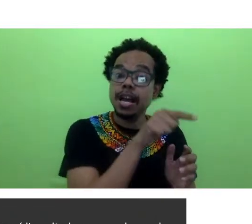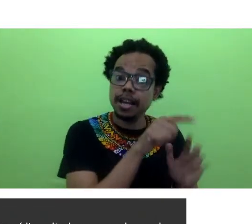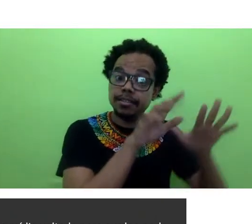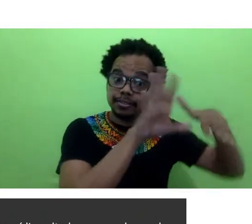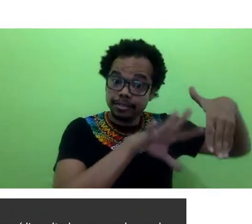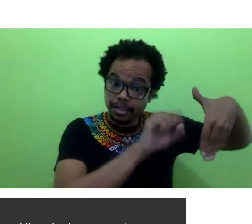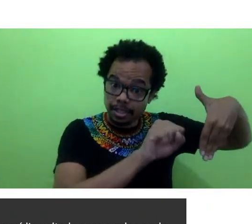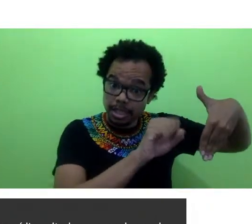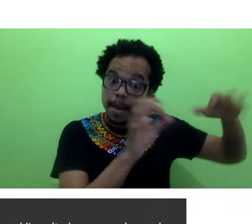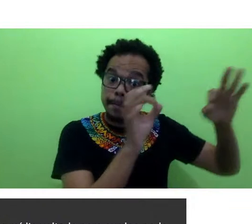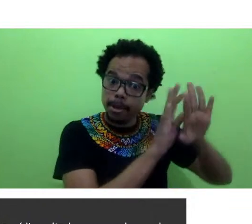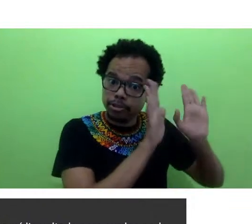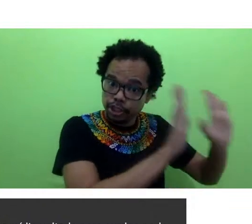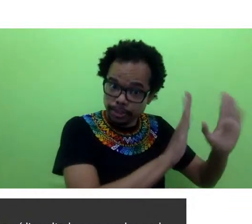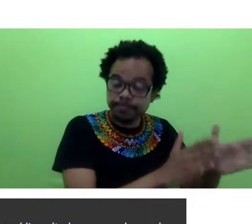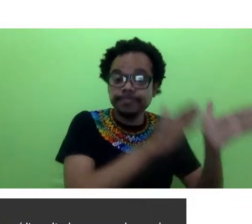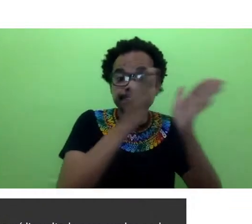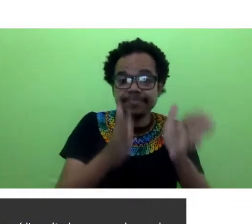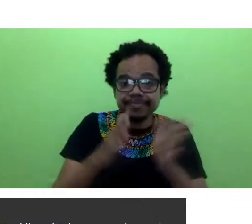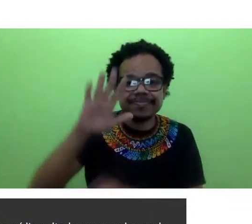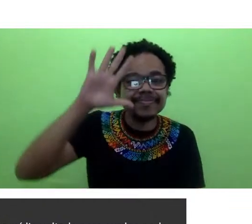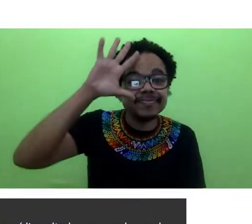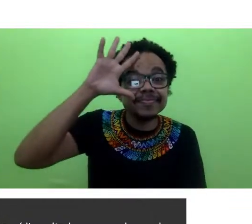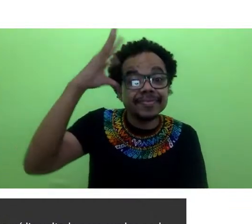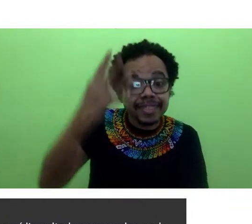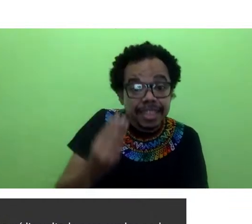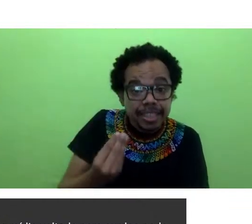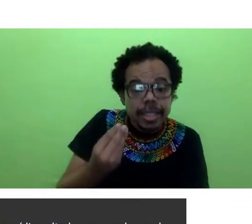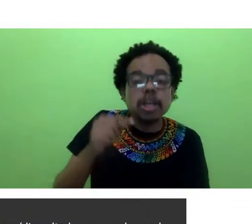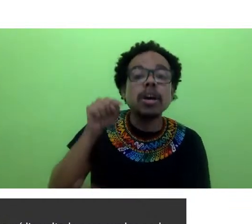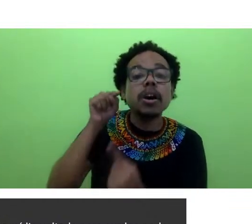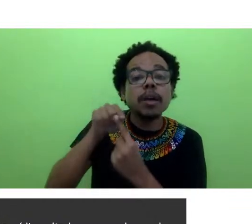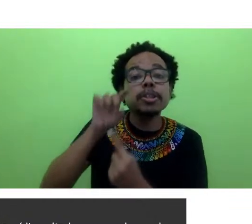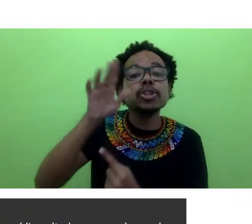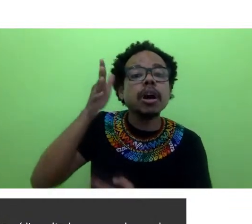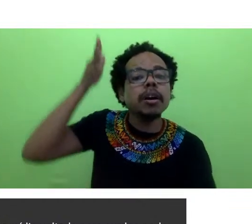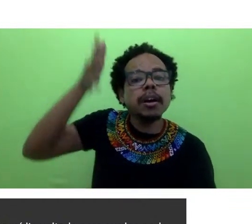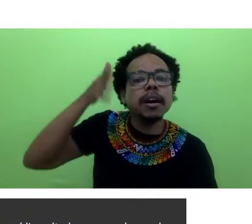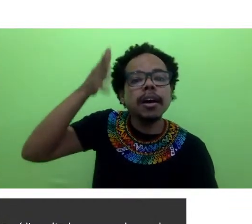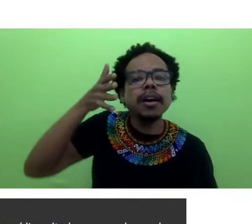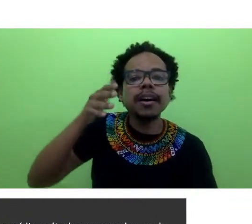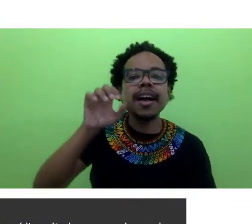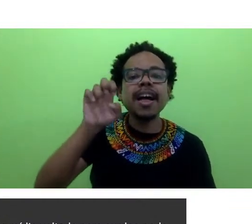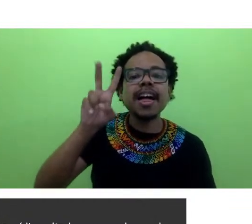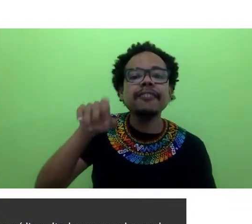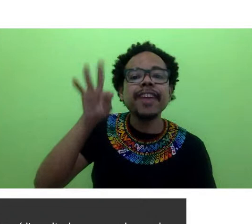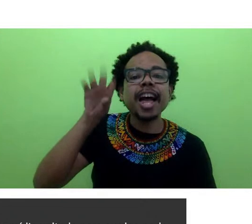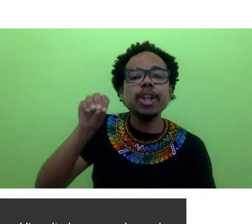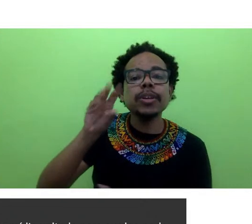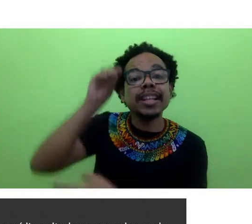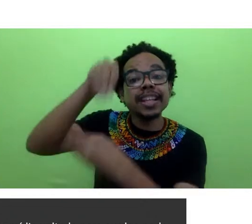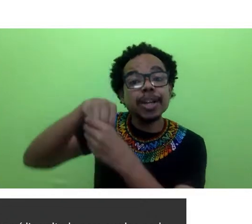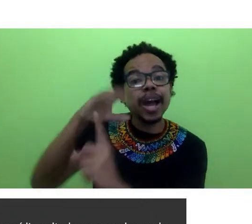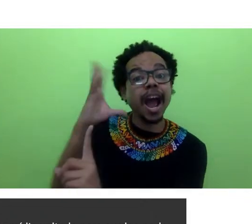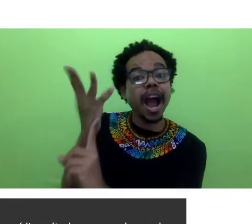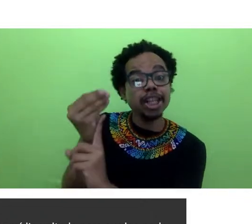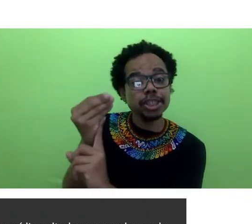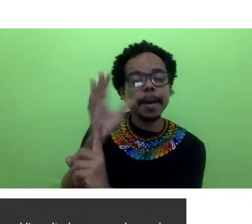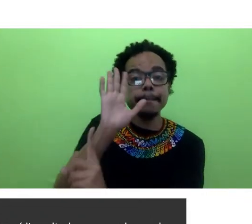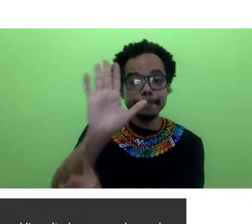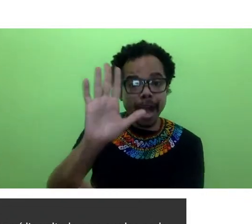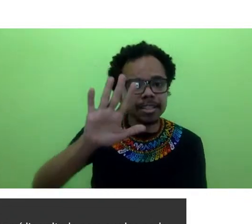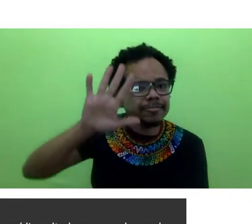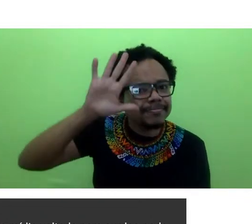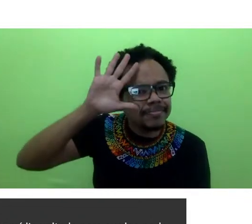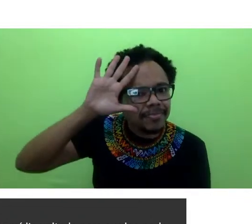nas mais variadas Vertentes e para potência objetivo de que a